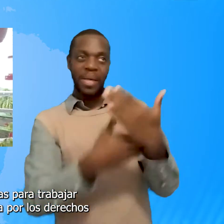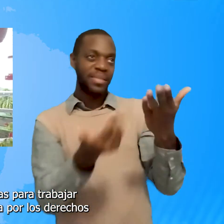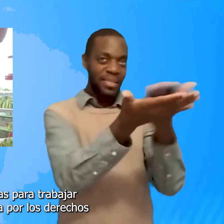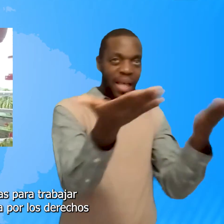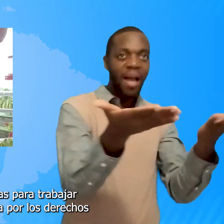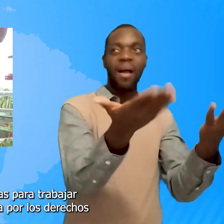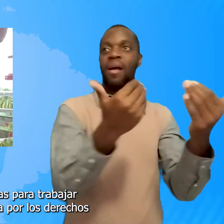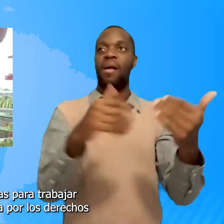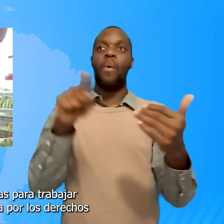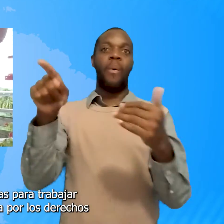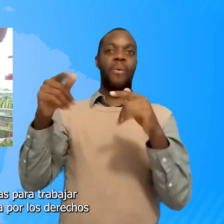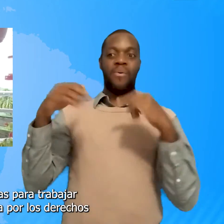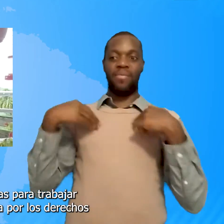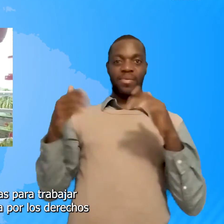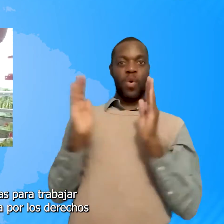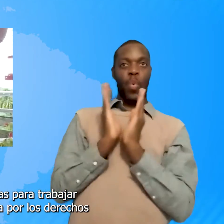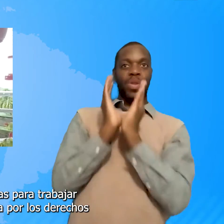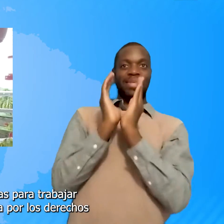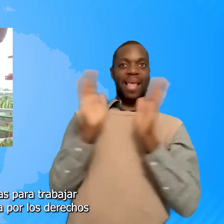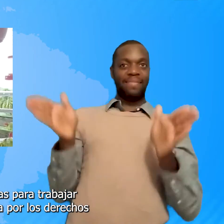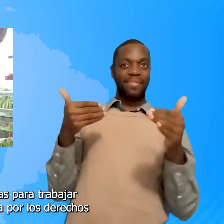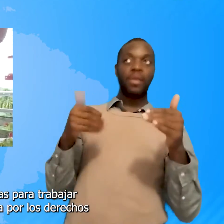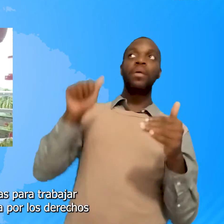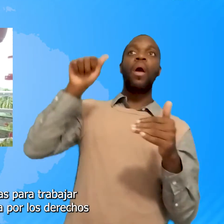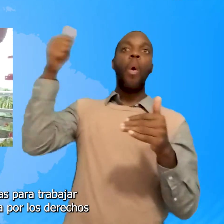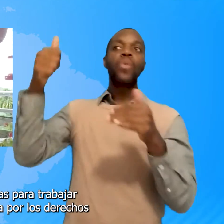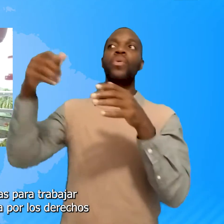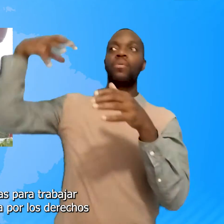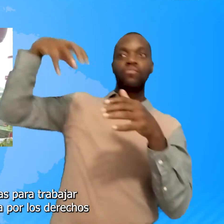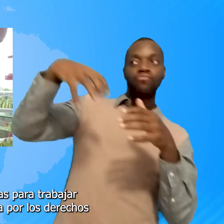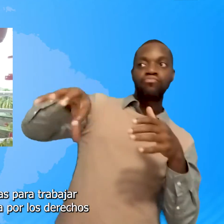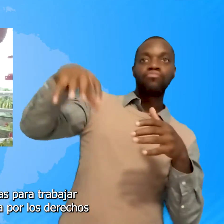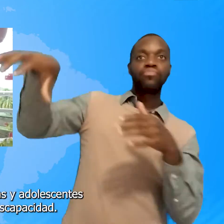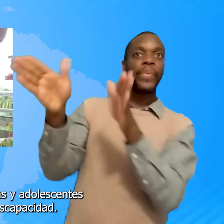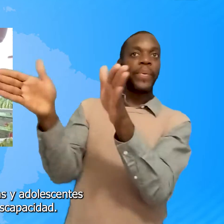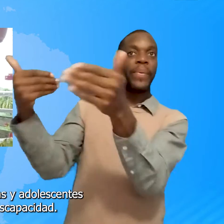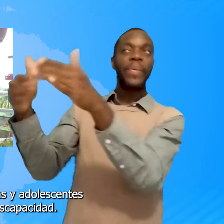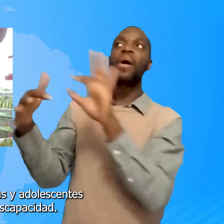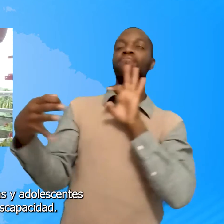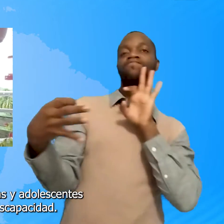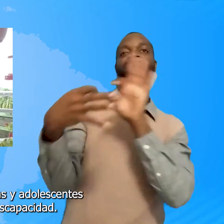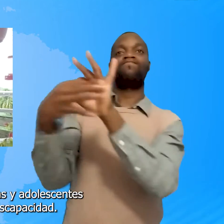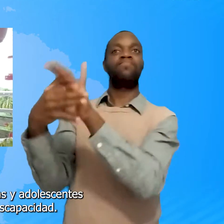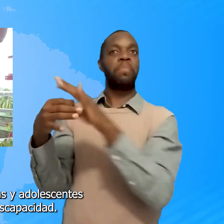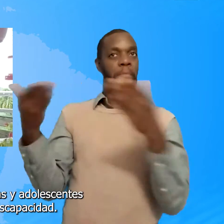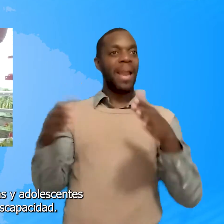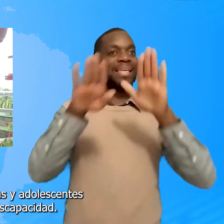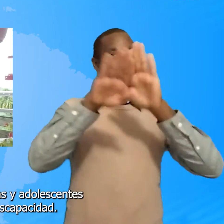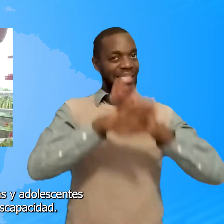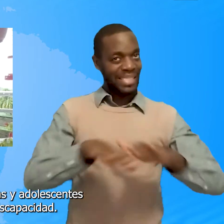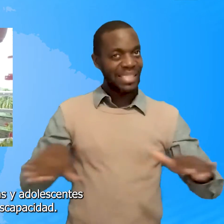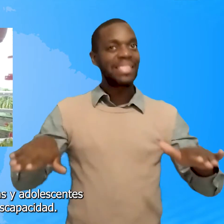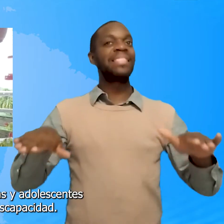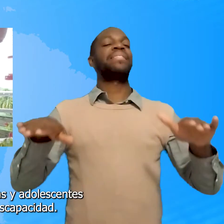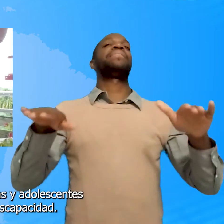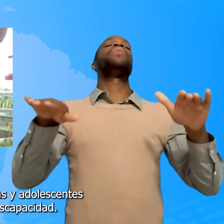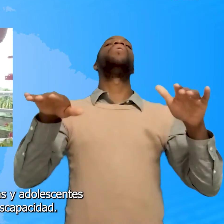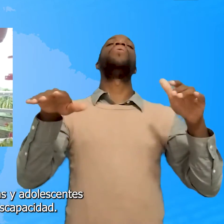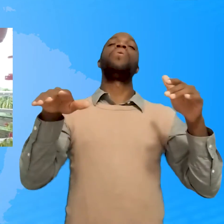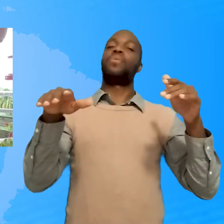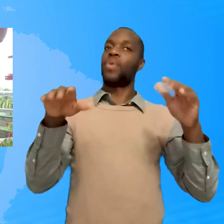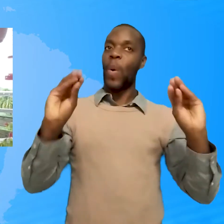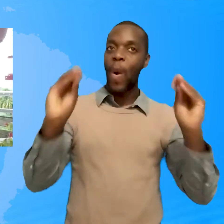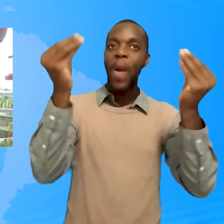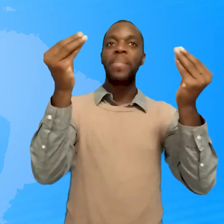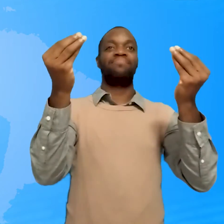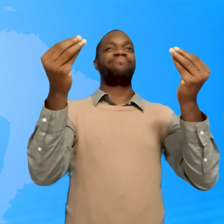otras agencias, para trabajar en forma conjunta por los derechos de los niños, niñas y adolescentes, con y sin